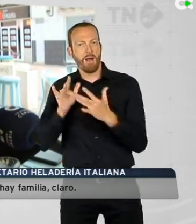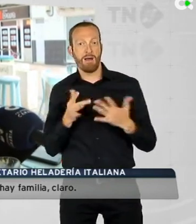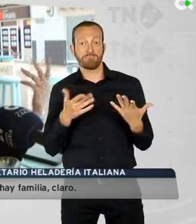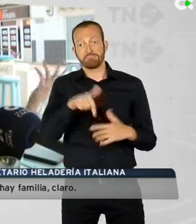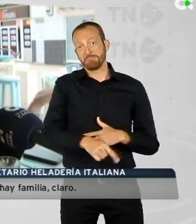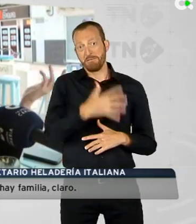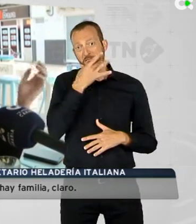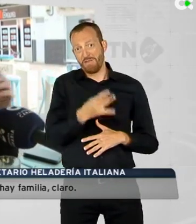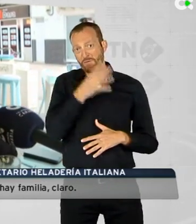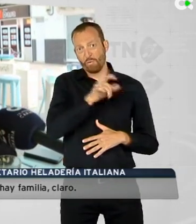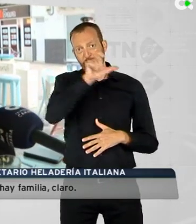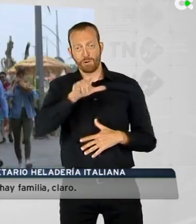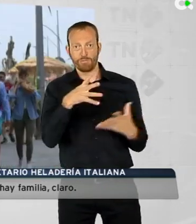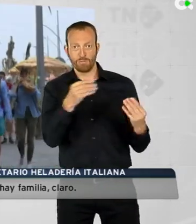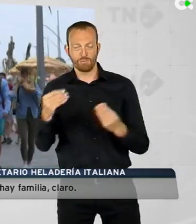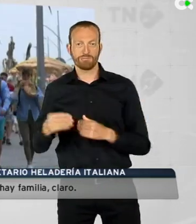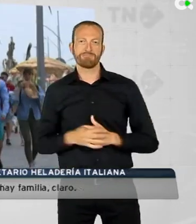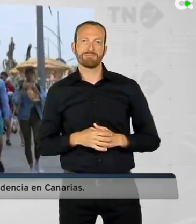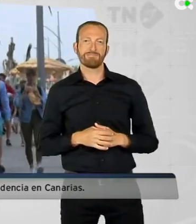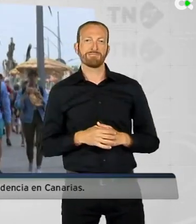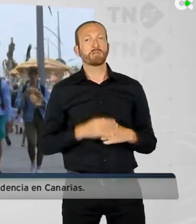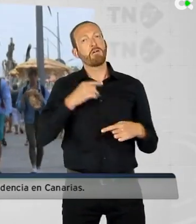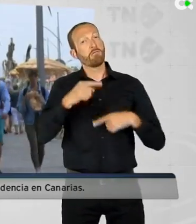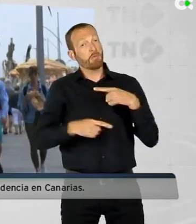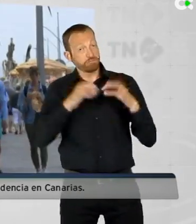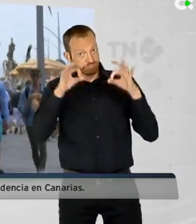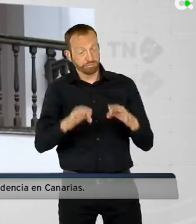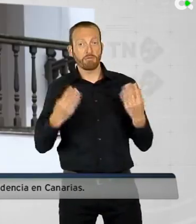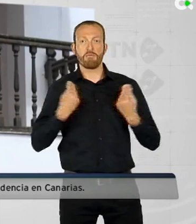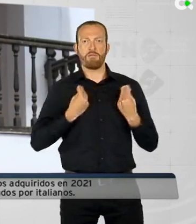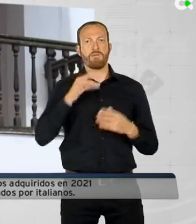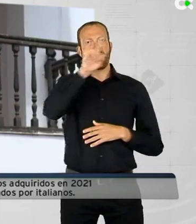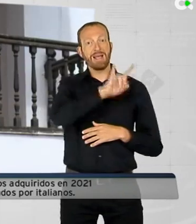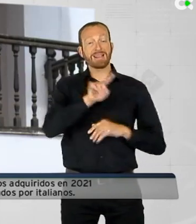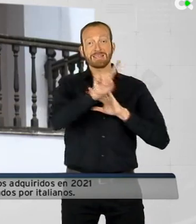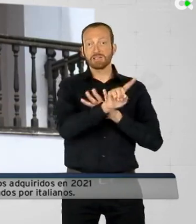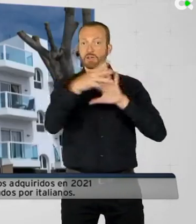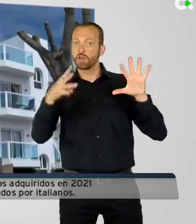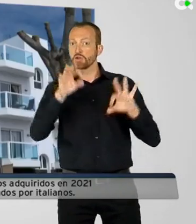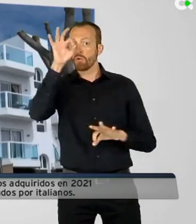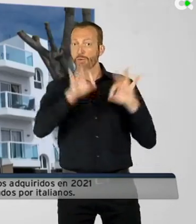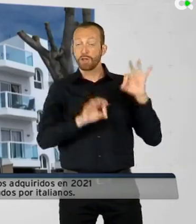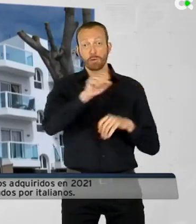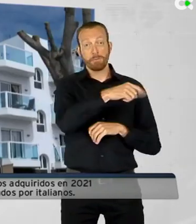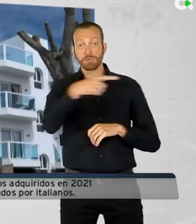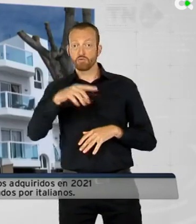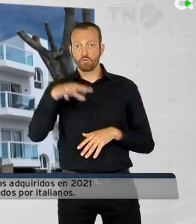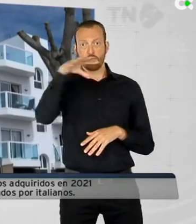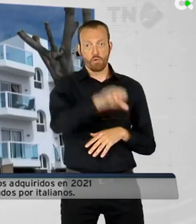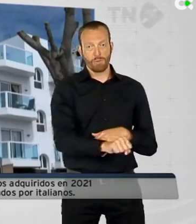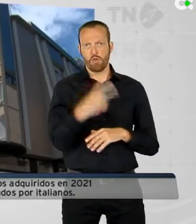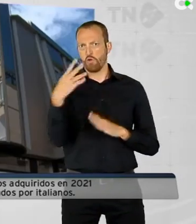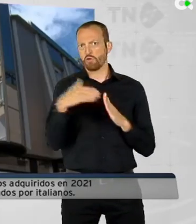Entonces aquí hay familia, claro. Familias con residencia en Canarias, un 18% de los pisos adquiridos en